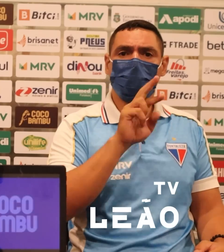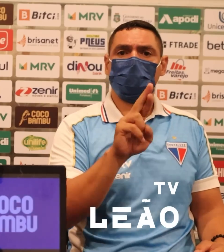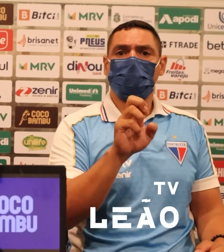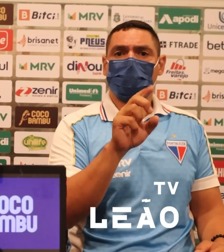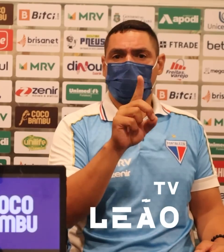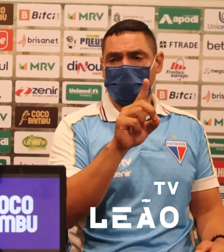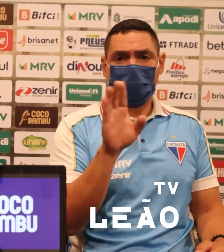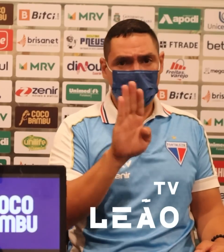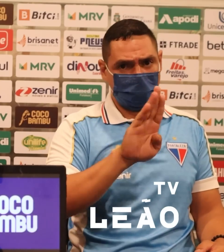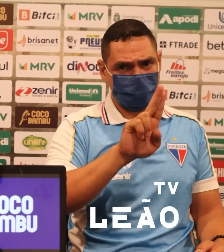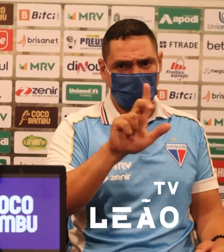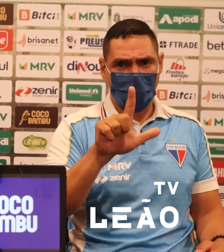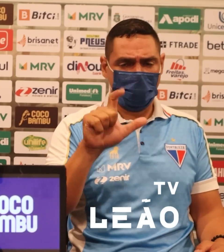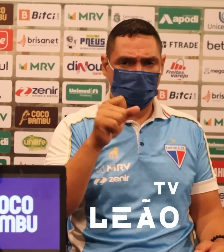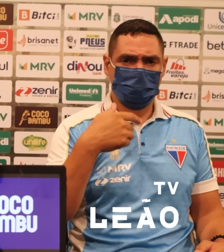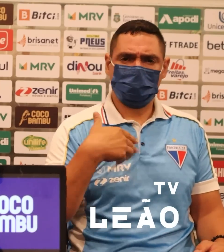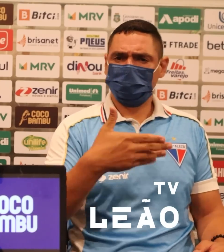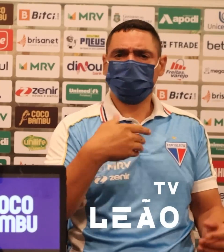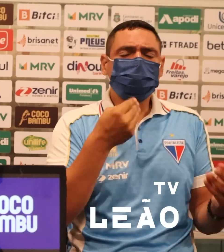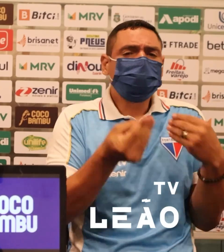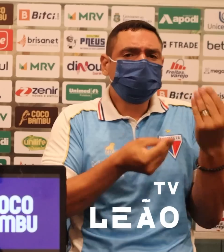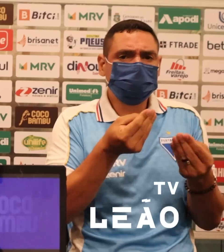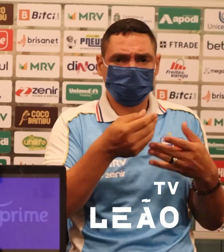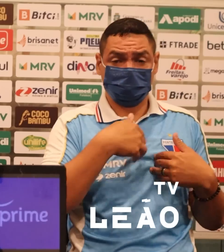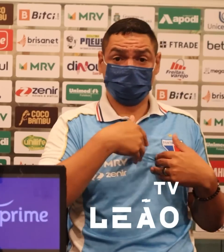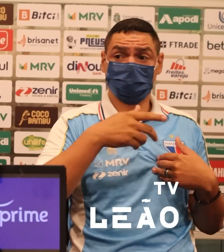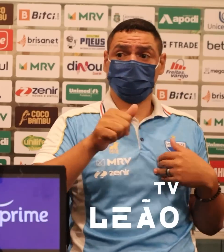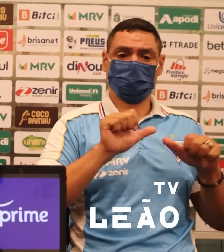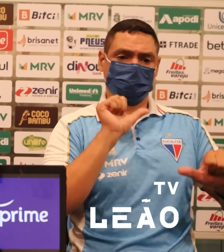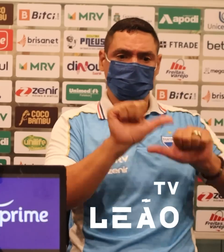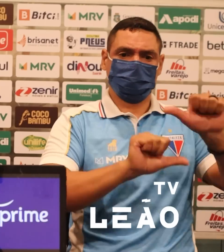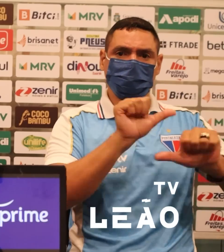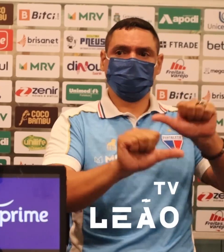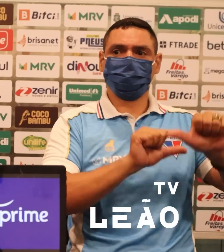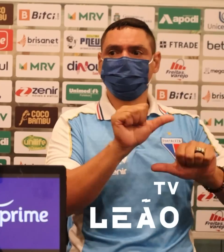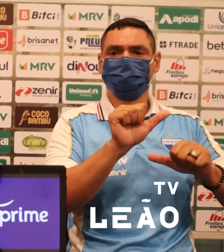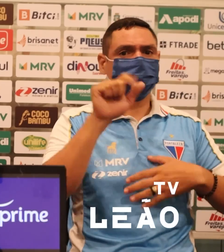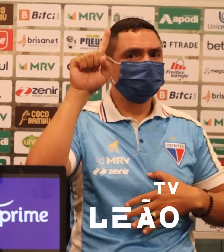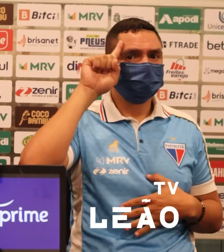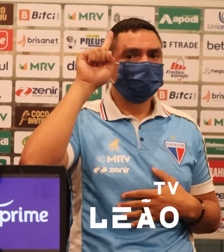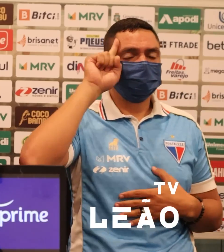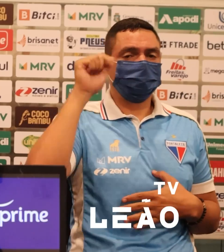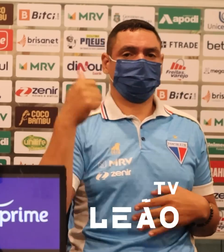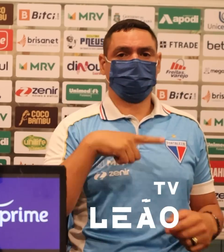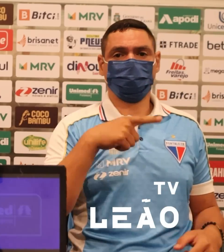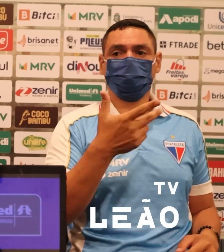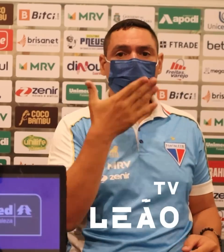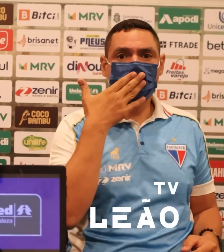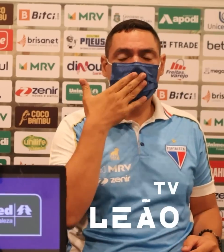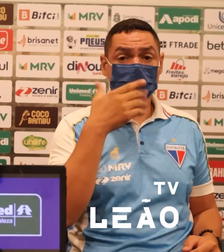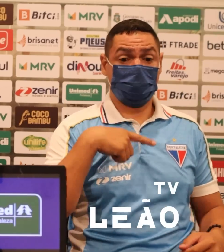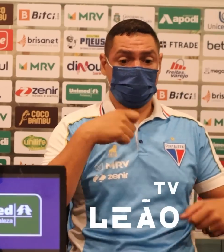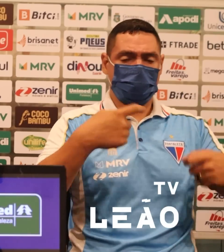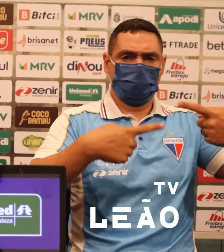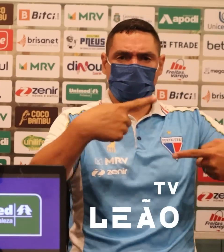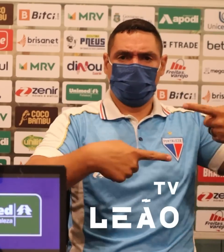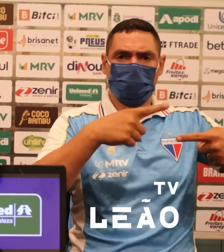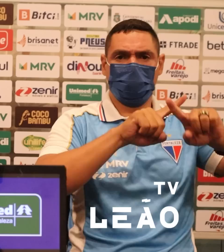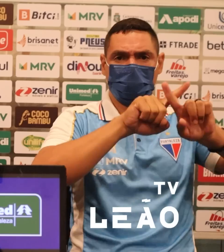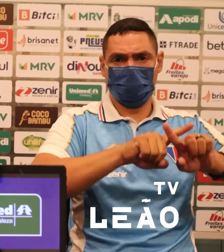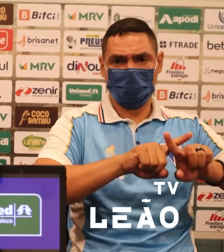Bull Bragantino. Como você tem conseguido contornar esses problemas no dia a dia e manter o time no alto nível de